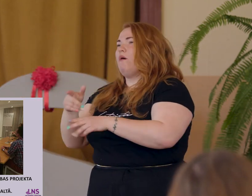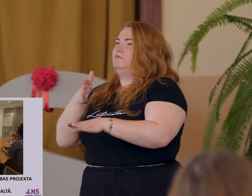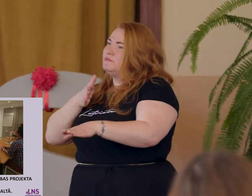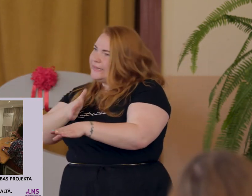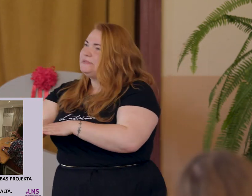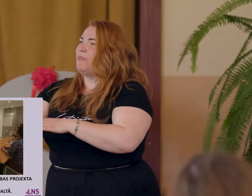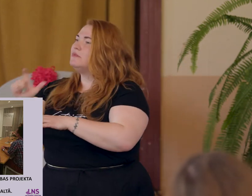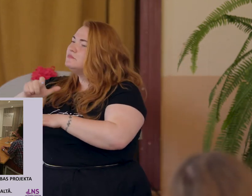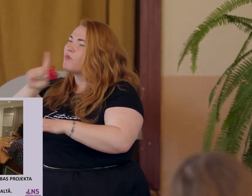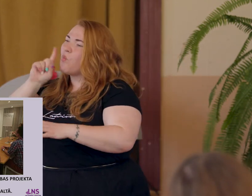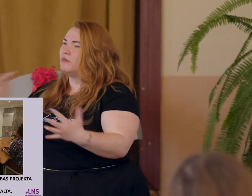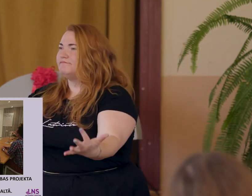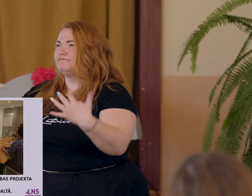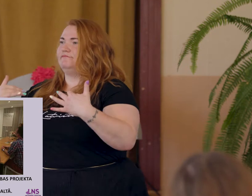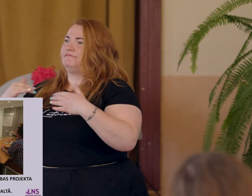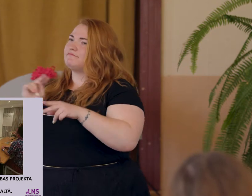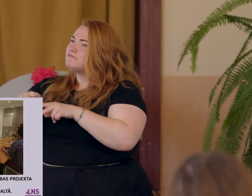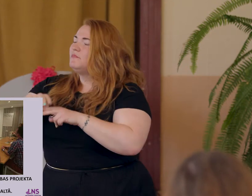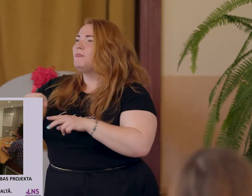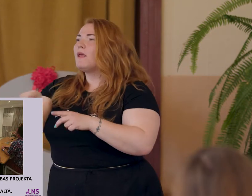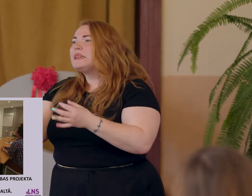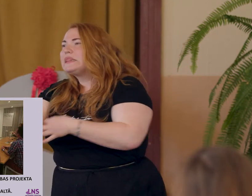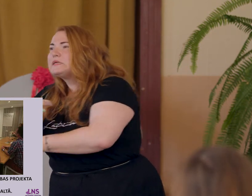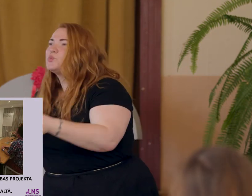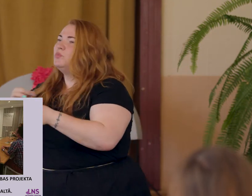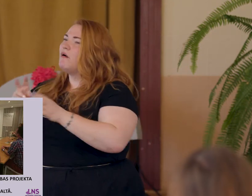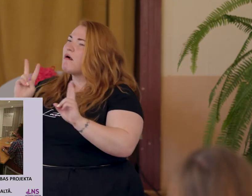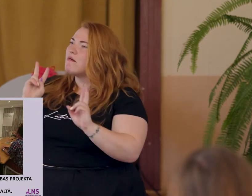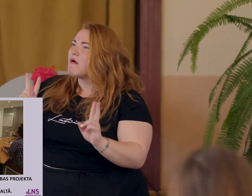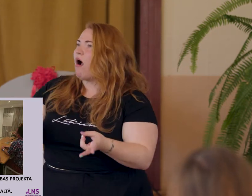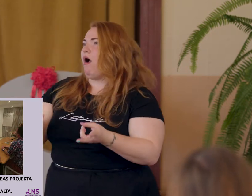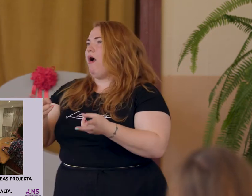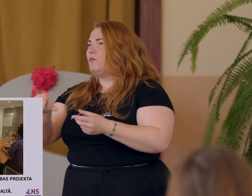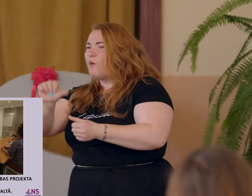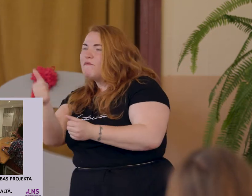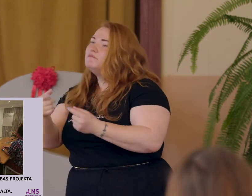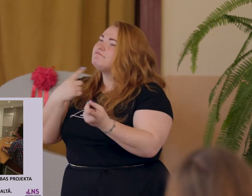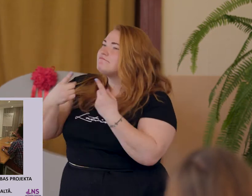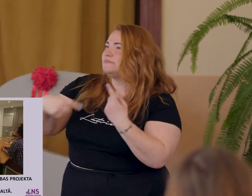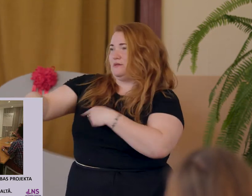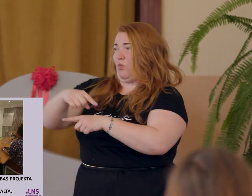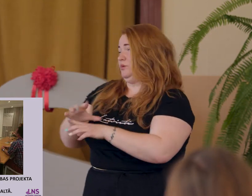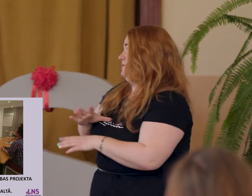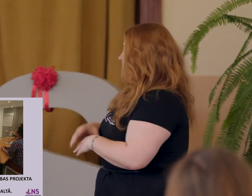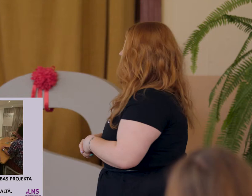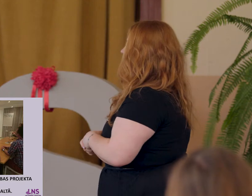otra pums Latvijā. Un mēs izpildam, un tie jaunieši atnāk, mums notiek diskusijas, apmācības,